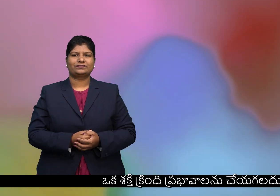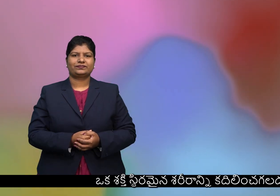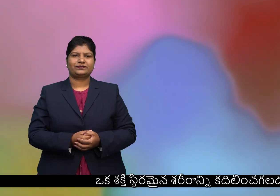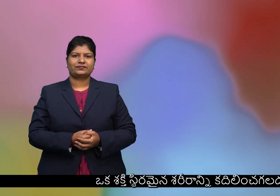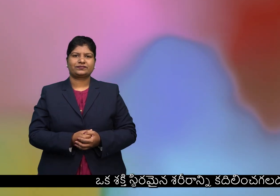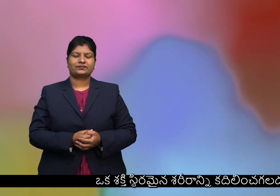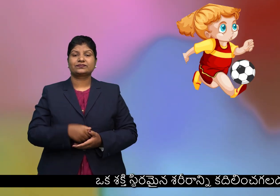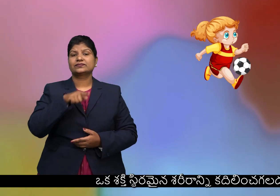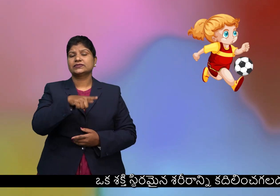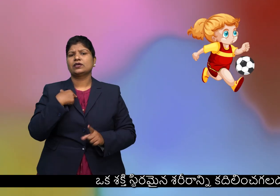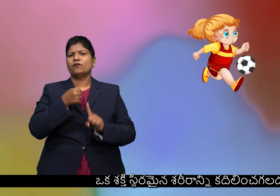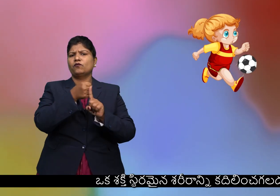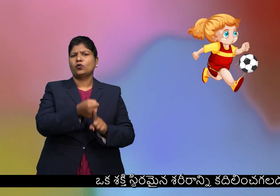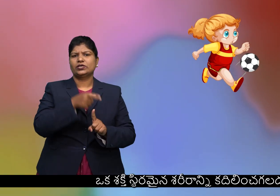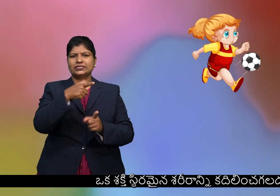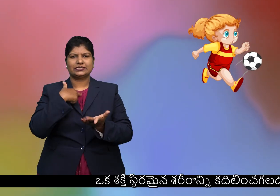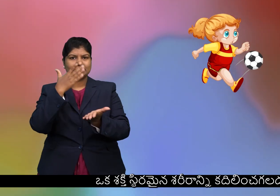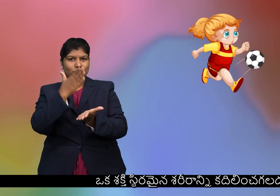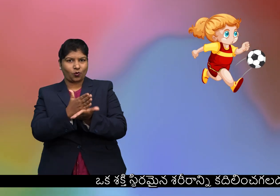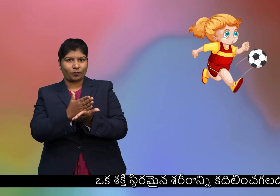ఒక శక్తి స్థిరమైన శరీరాన్ని కదిలించగలదు.